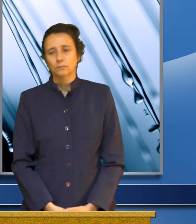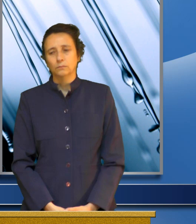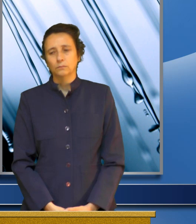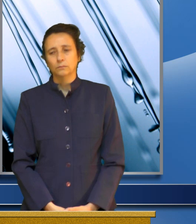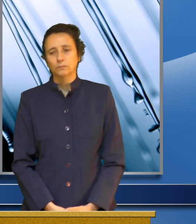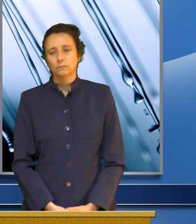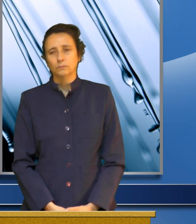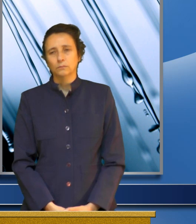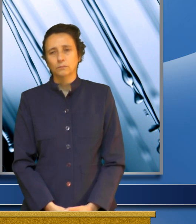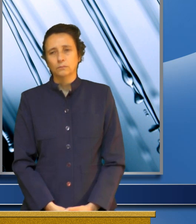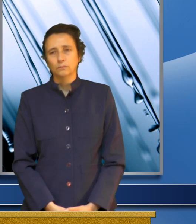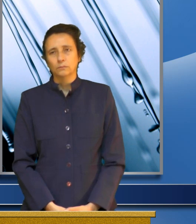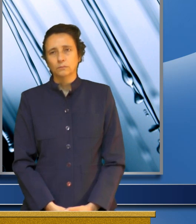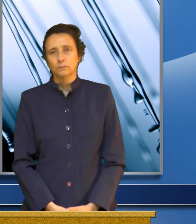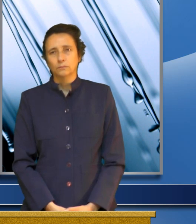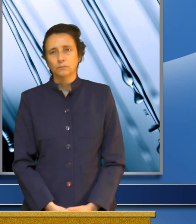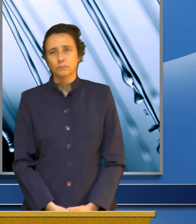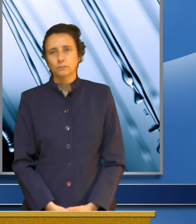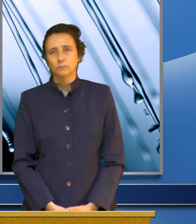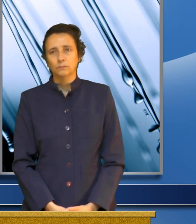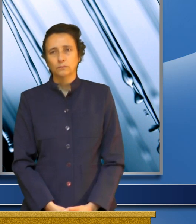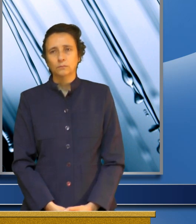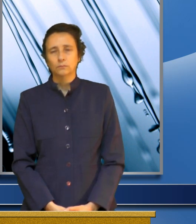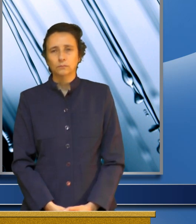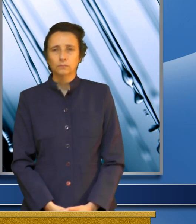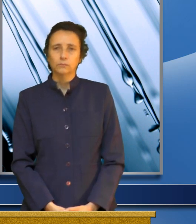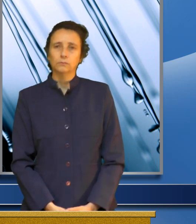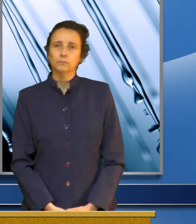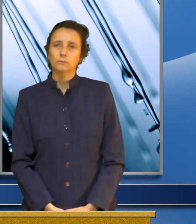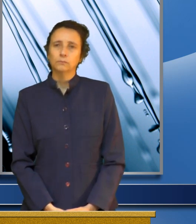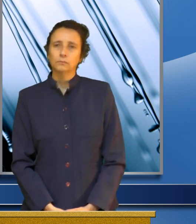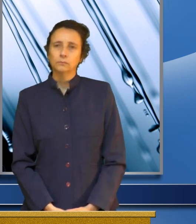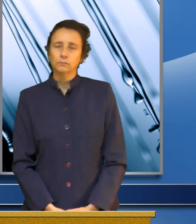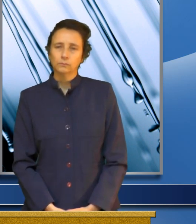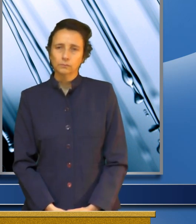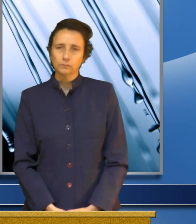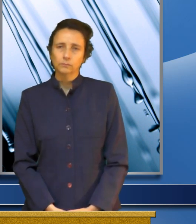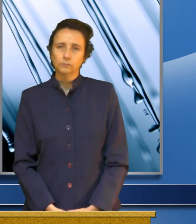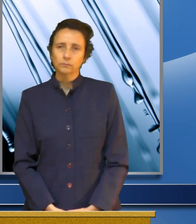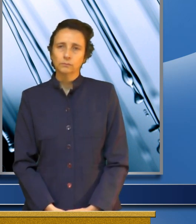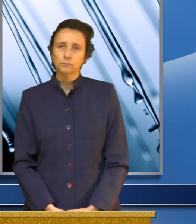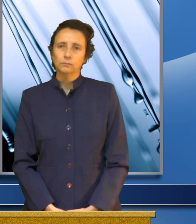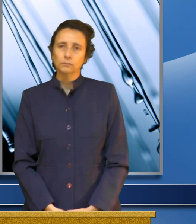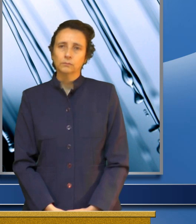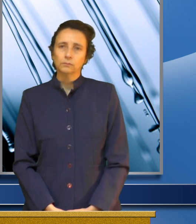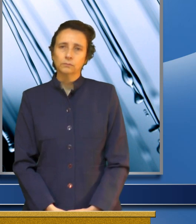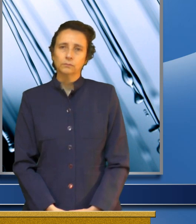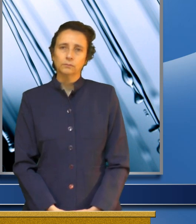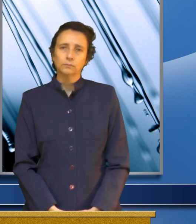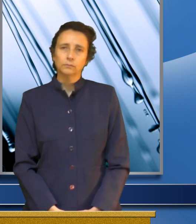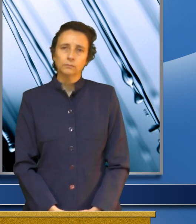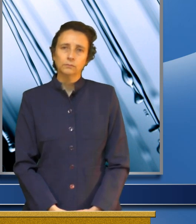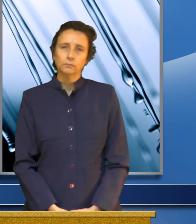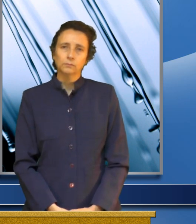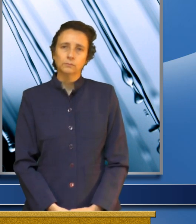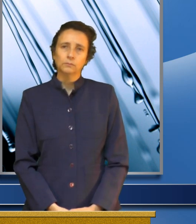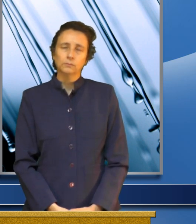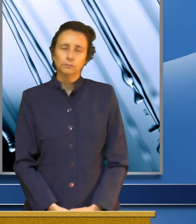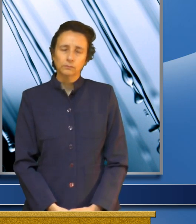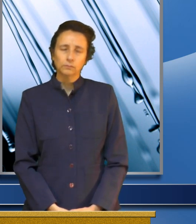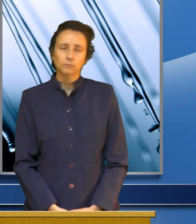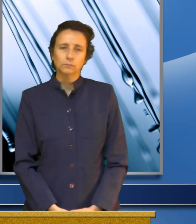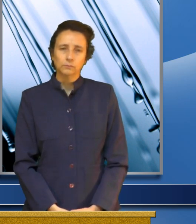debe tener una relación viva, una conexión viva con Dios. Debemos tener una oración que es un